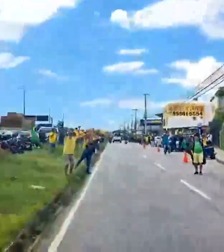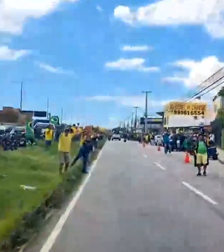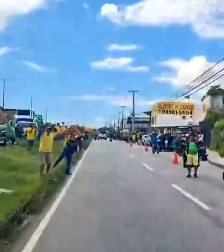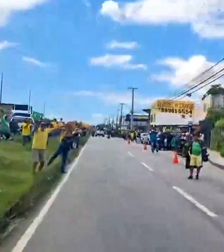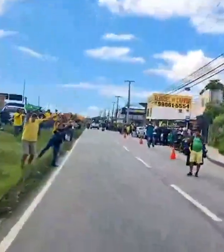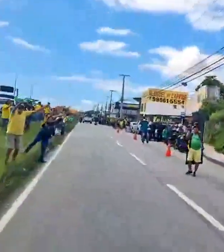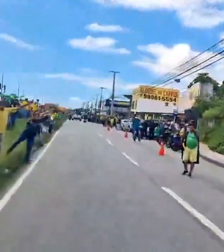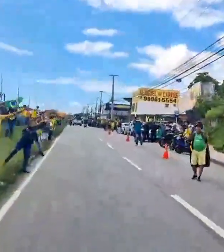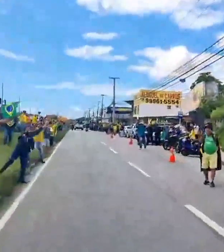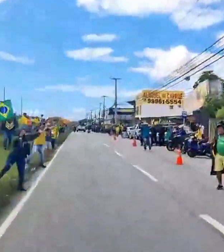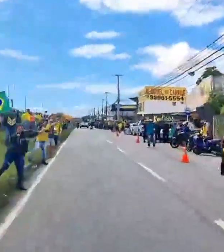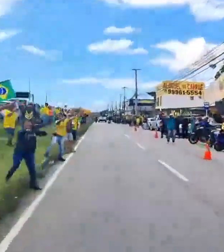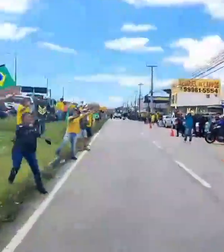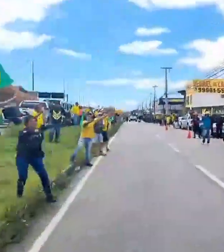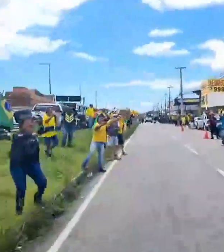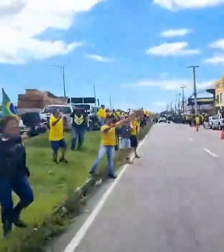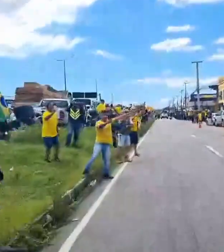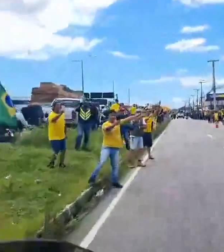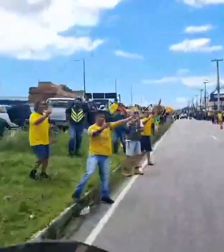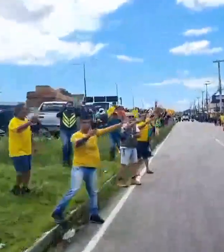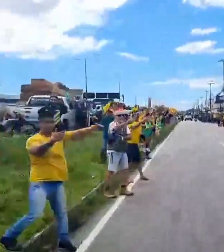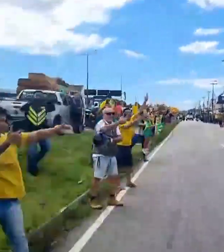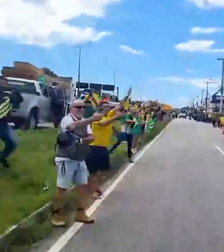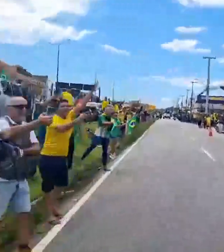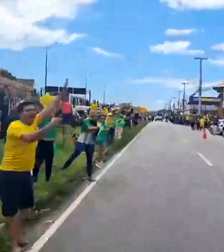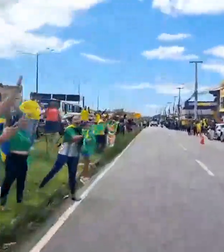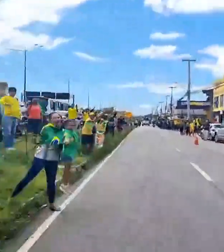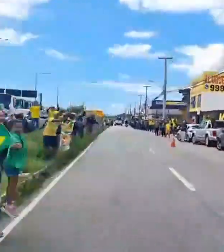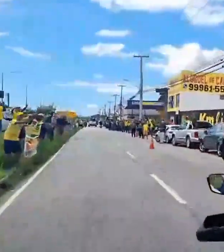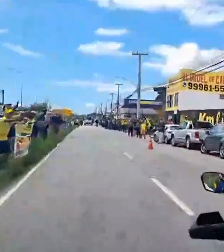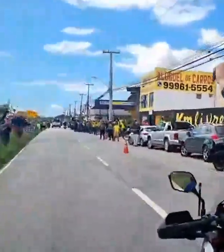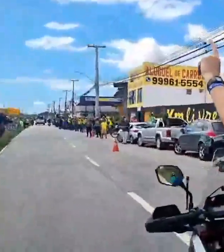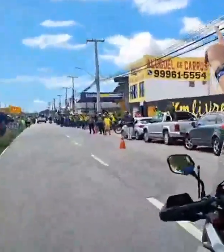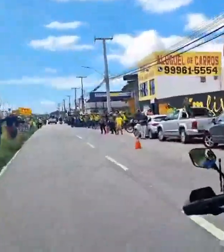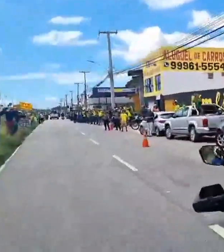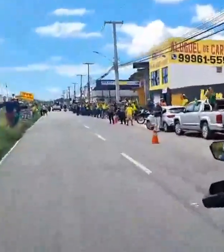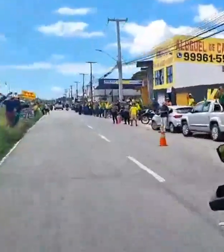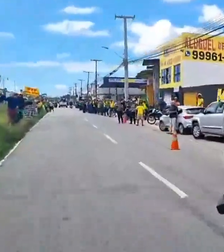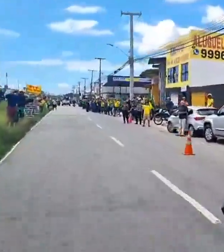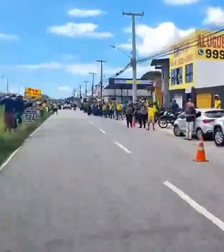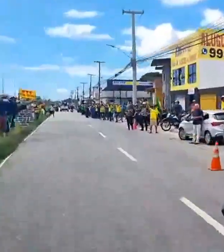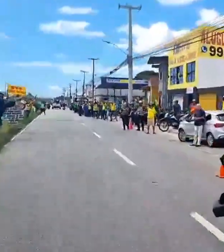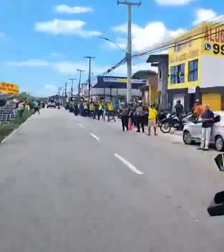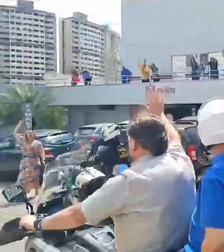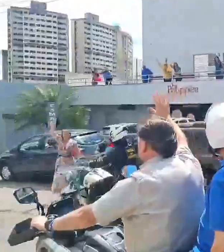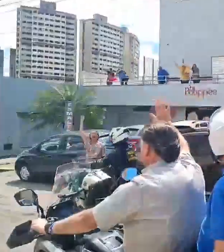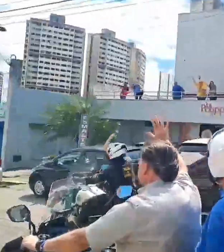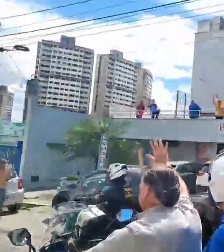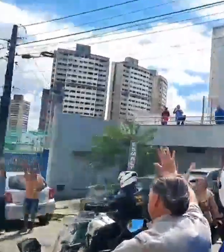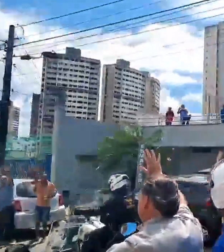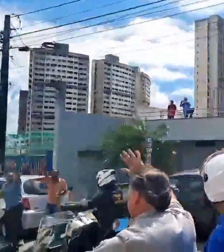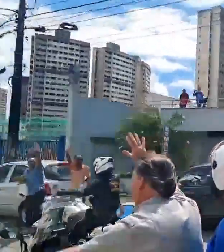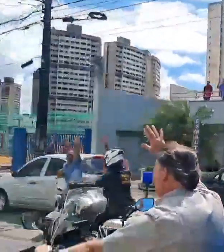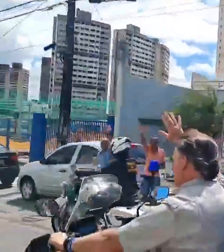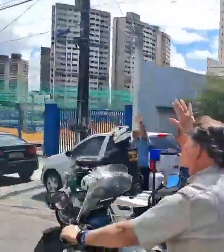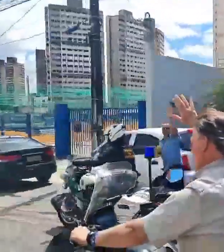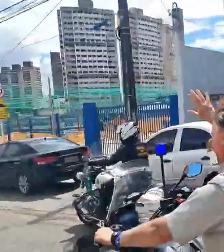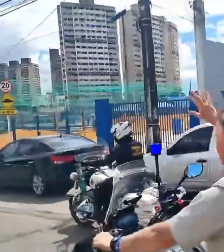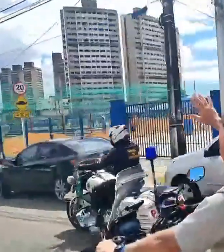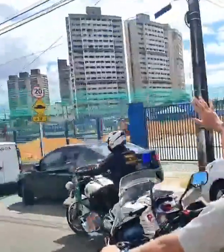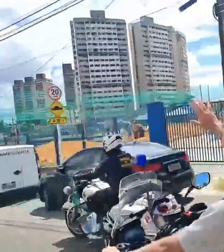de Rogério Marinho ex-ministro do desenvolvimento Regional e pré-candidato ao Senado pelo Estado a